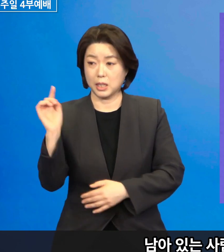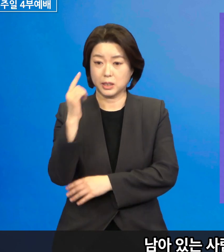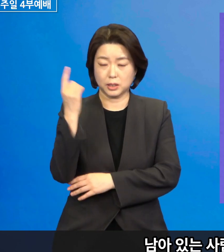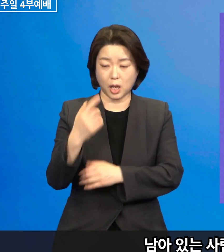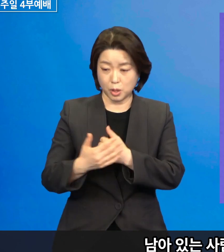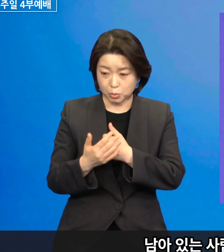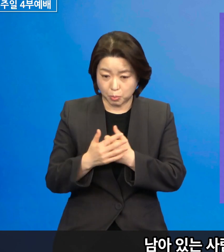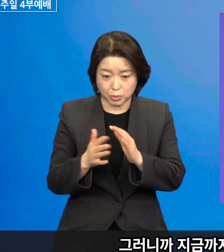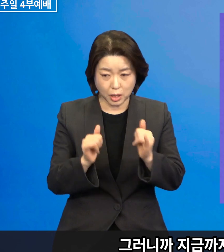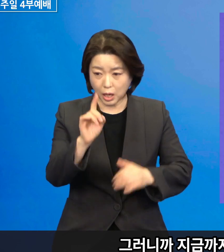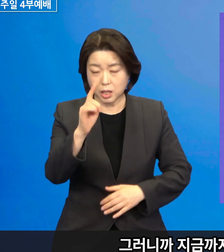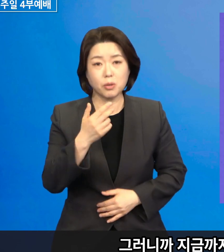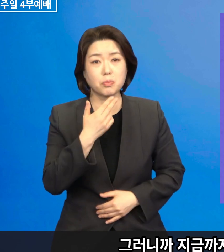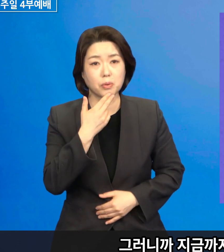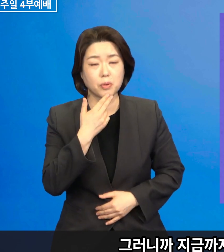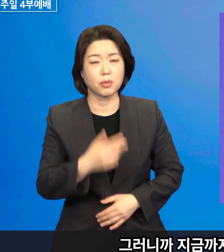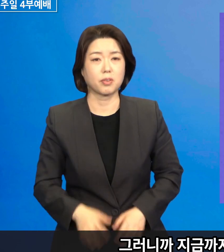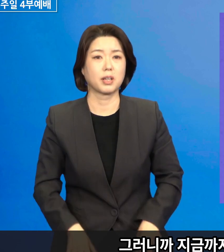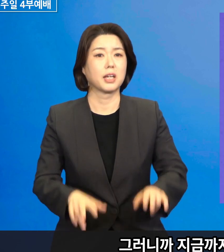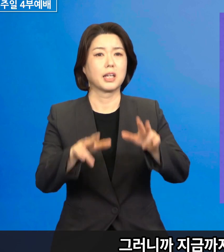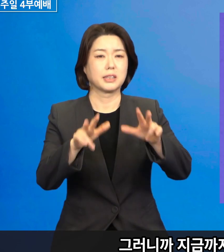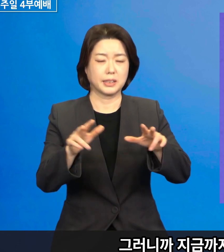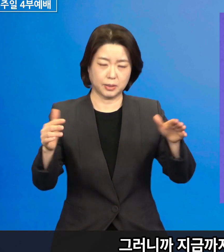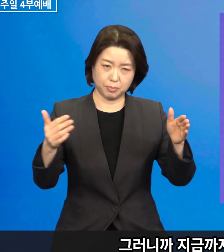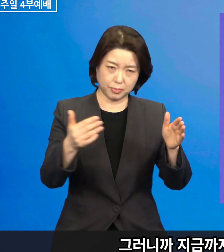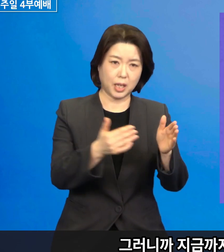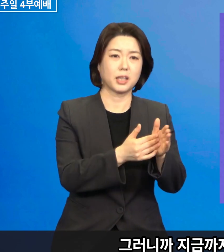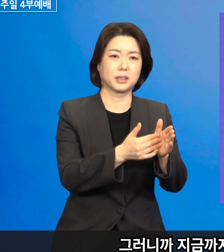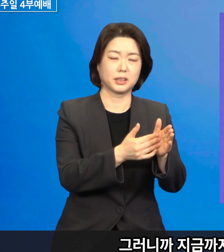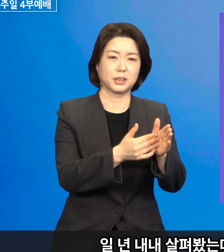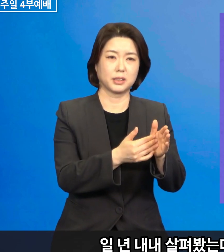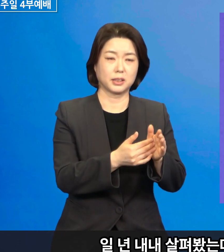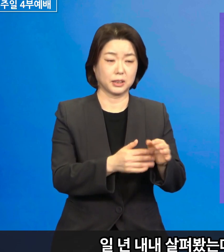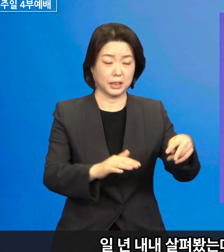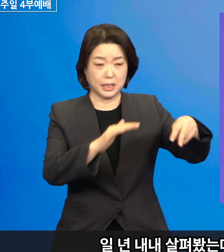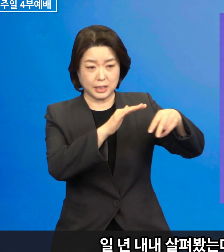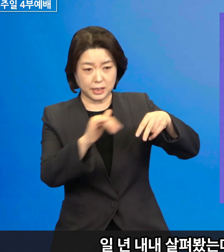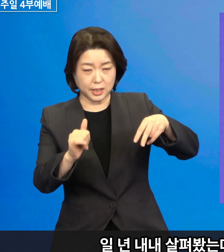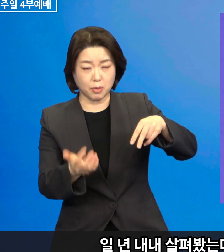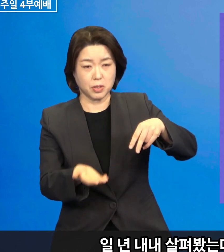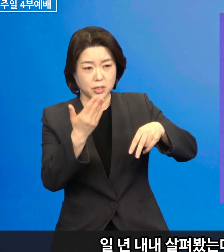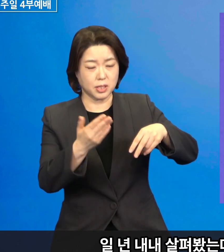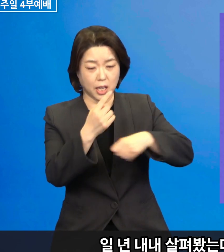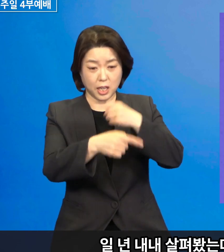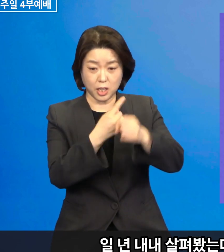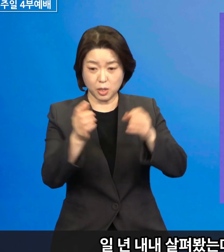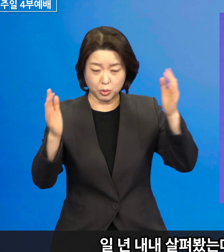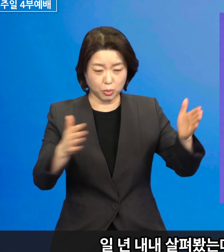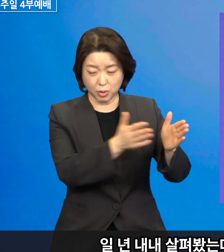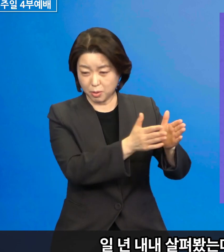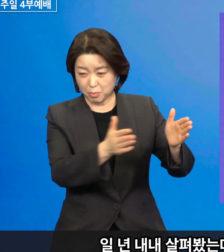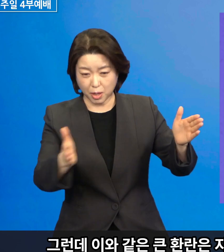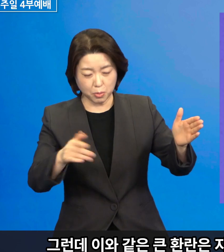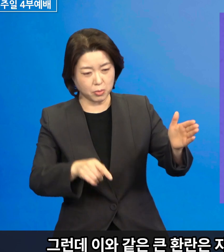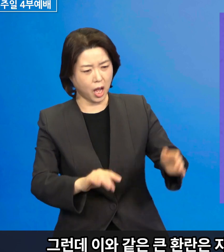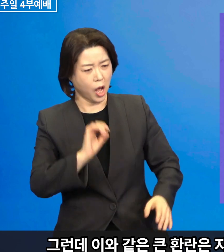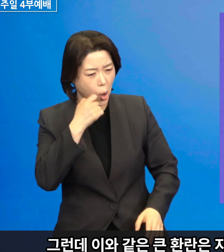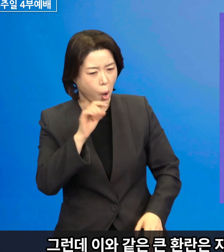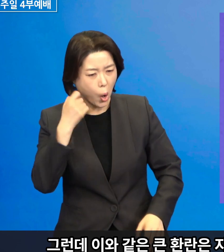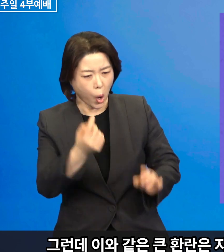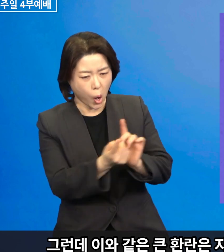없는 겁니다. 그러니까 지금까지 우리가 사무엘상을 1년 내내 살펴봤는데 많은 어려움이 있었죠.